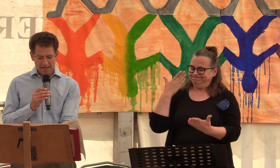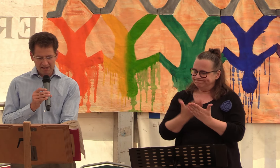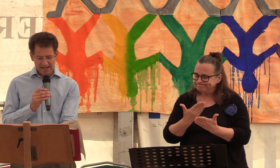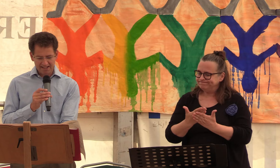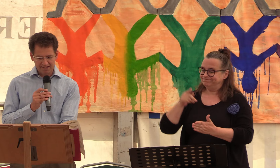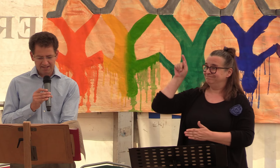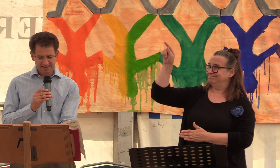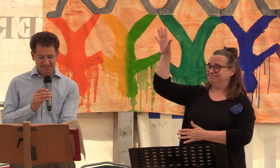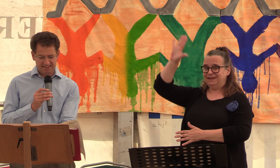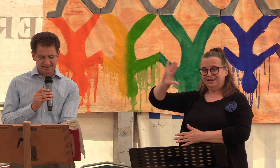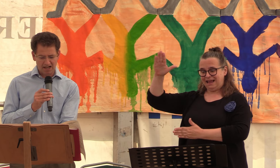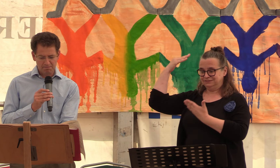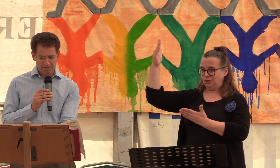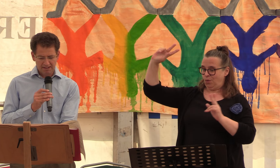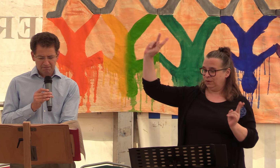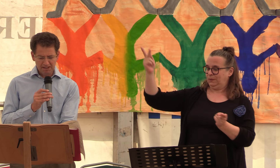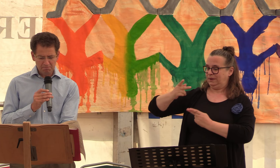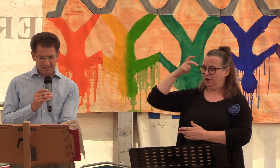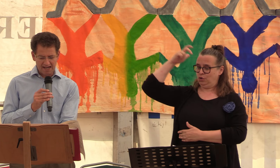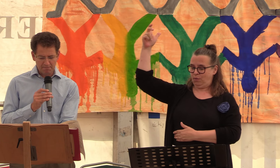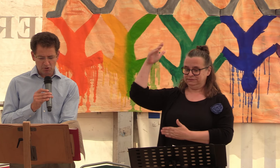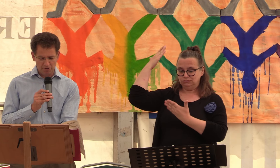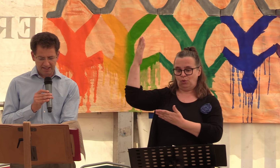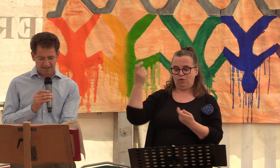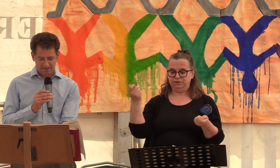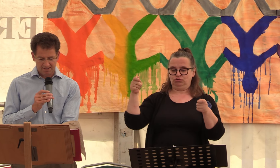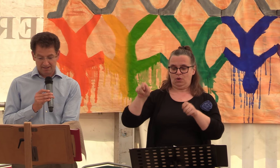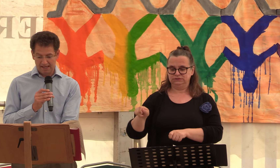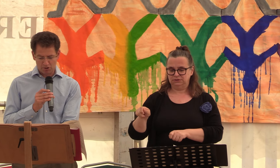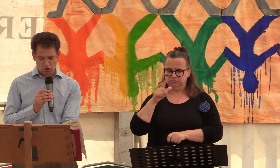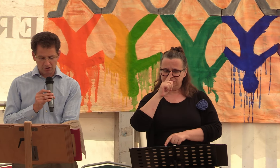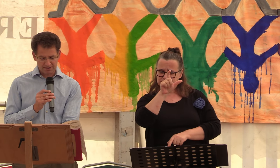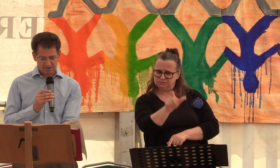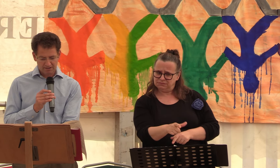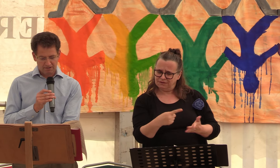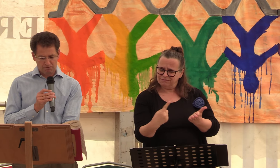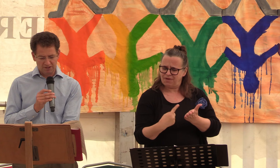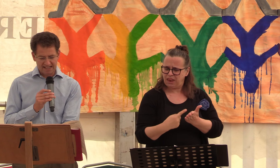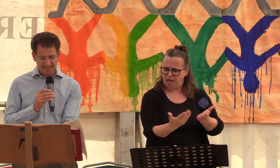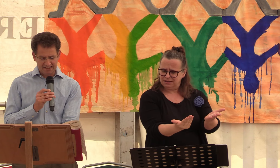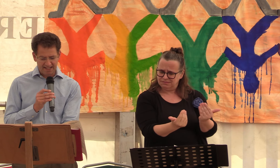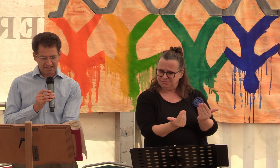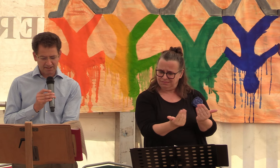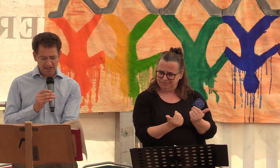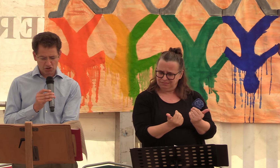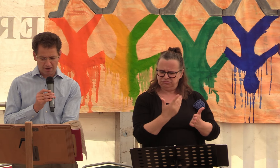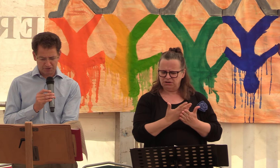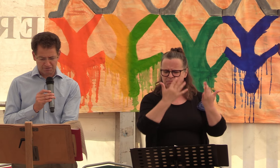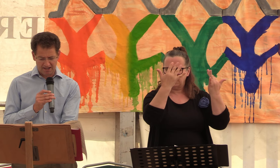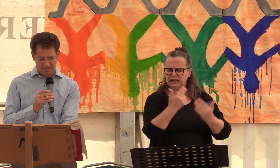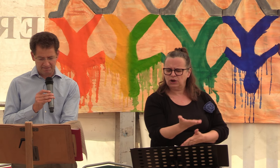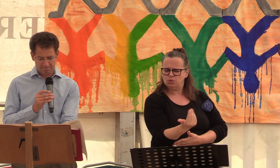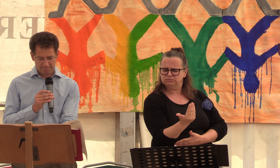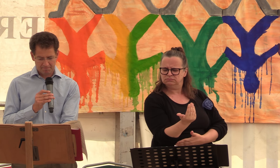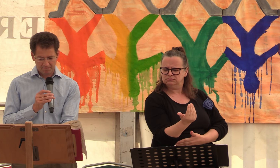Mit dem Himmelreich ist es deshalb wie mit einem König, der beschloss, von seinen Knechten Rechenschaft